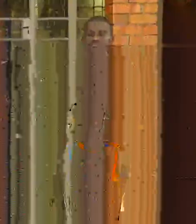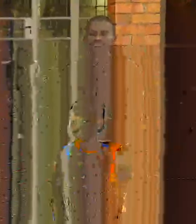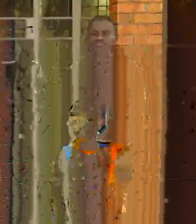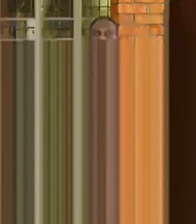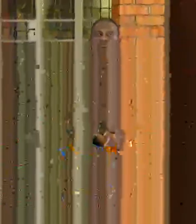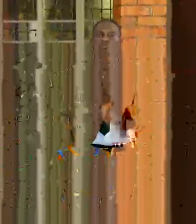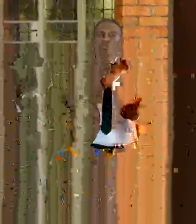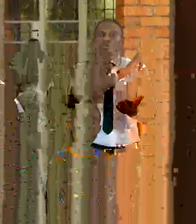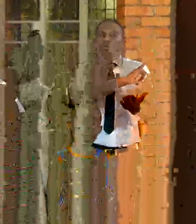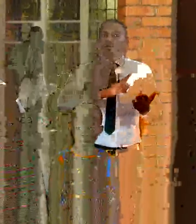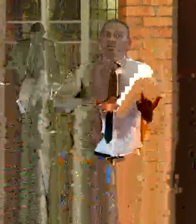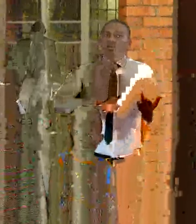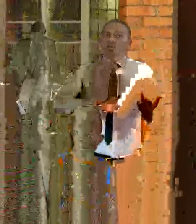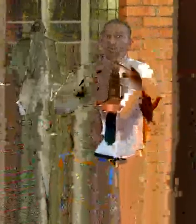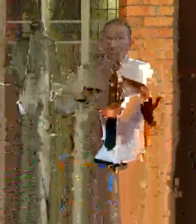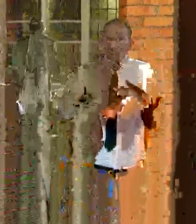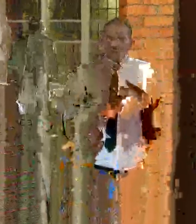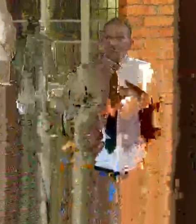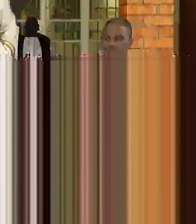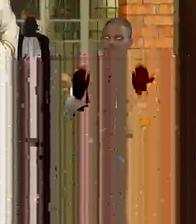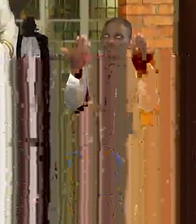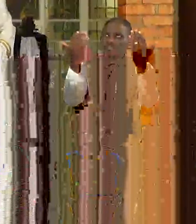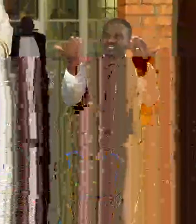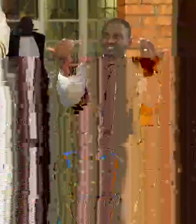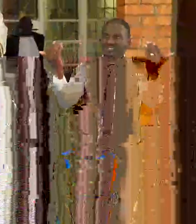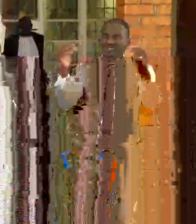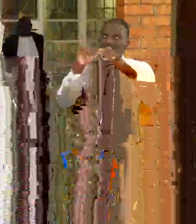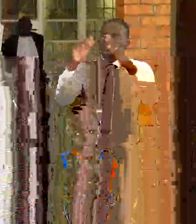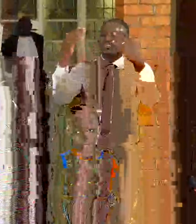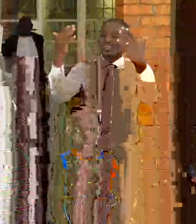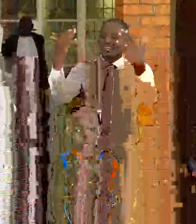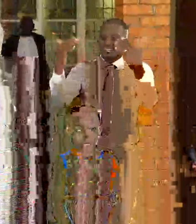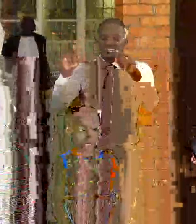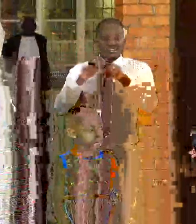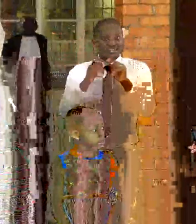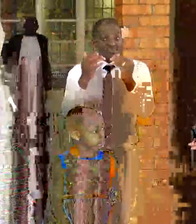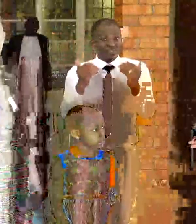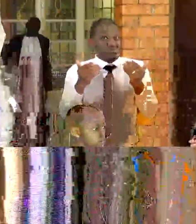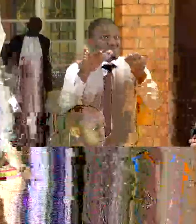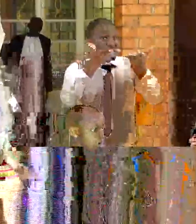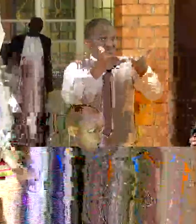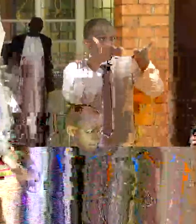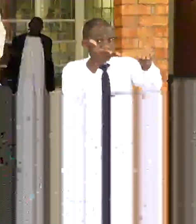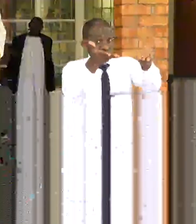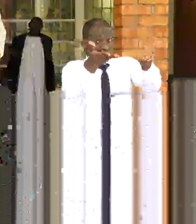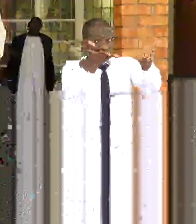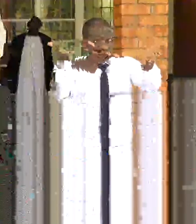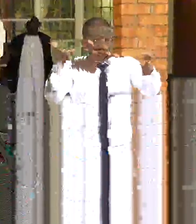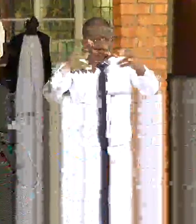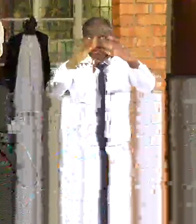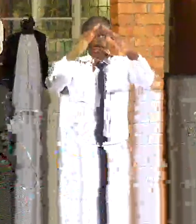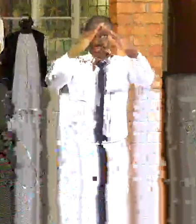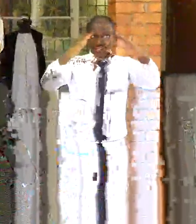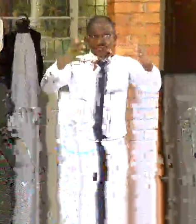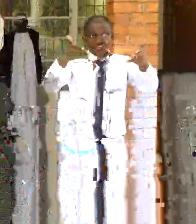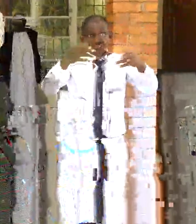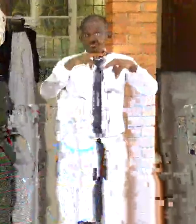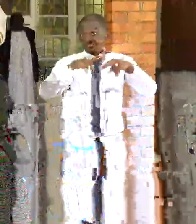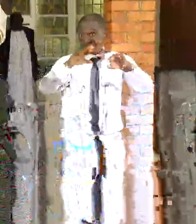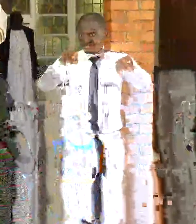Kama twagala okuwaayo abaana bano n'abaana abali awo mu nnyumba mu madiro